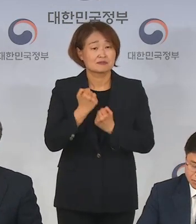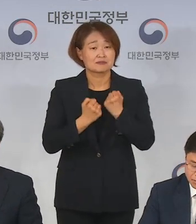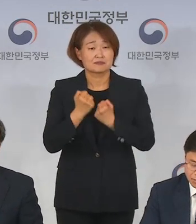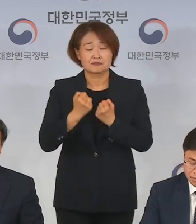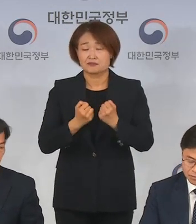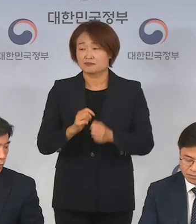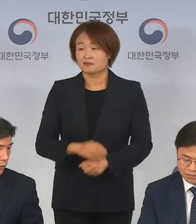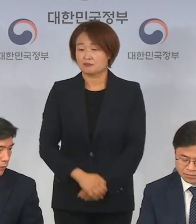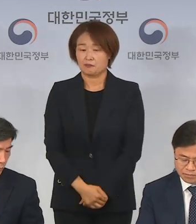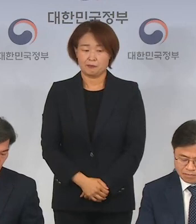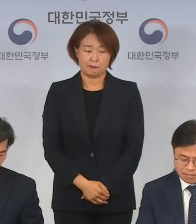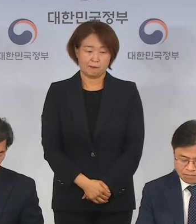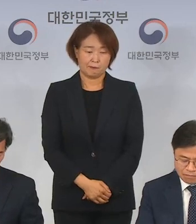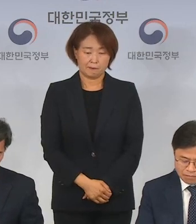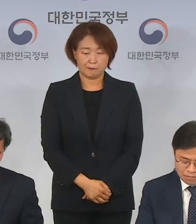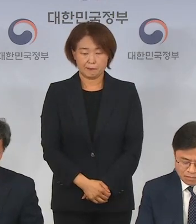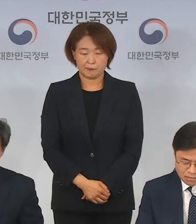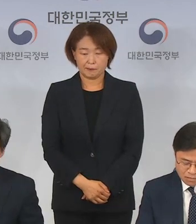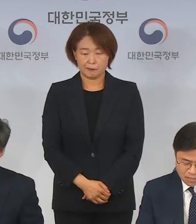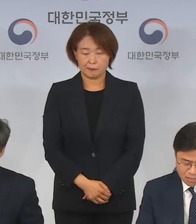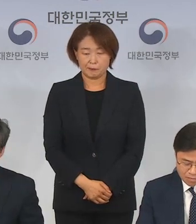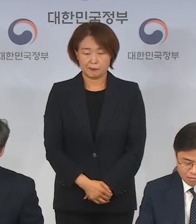부탁드리겠습니다.